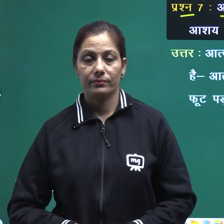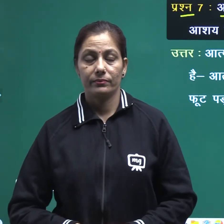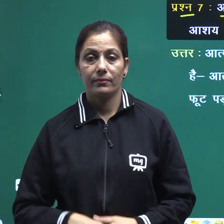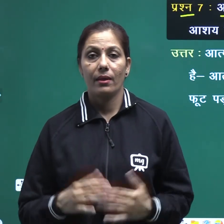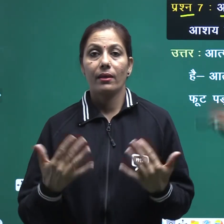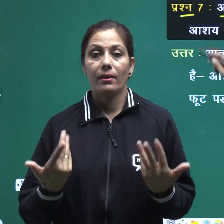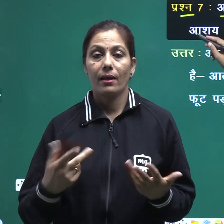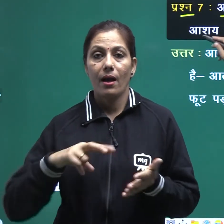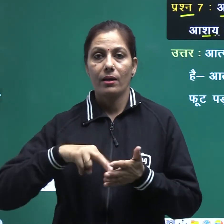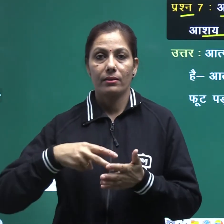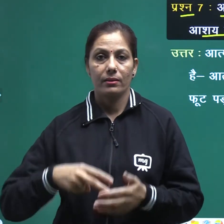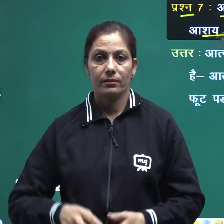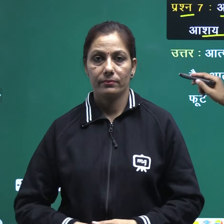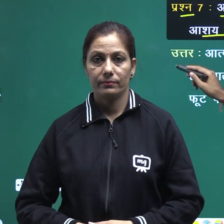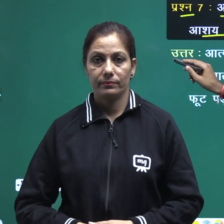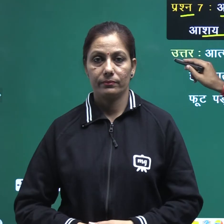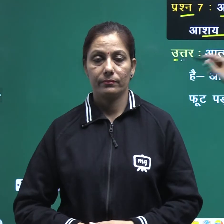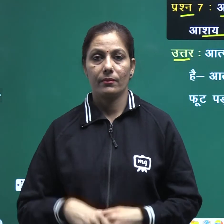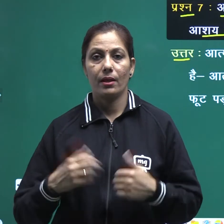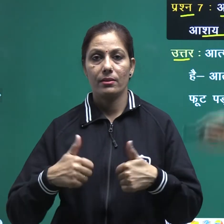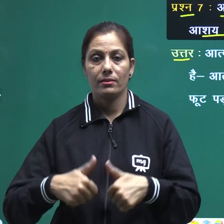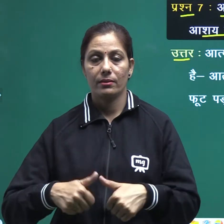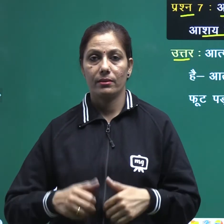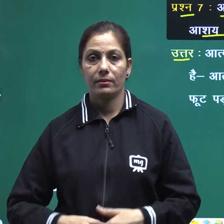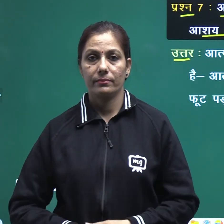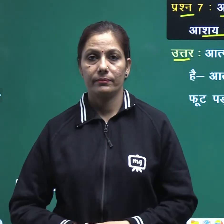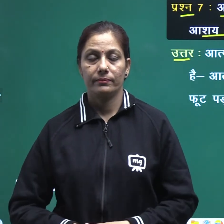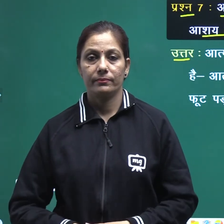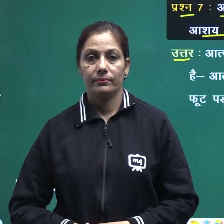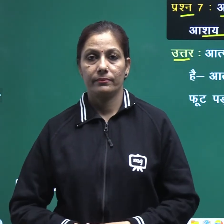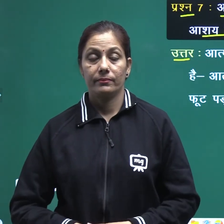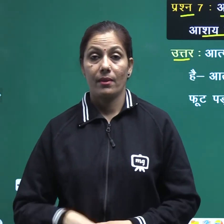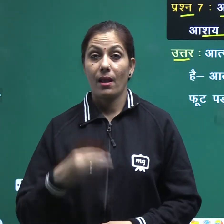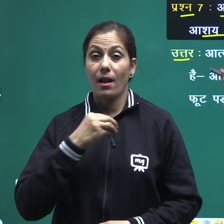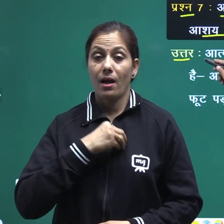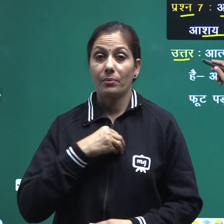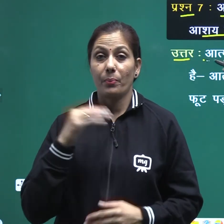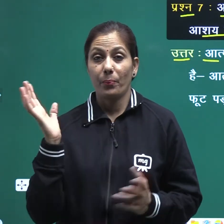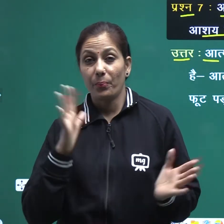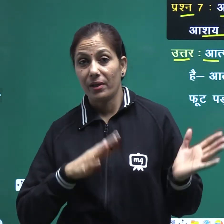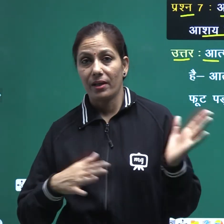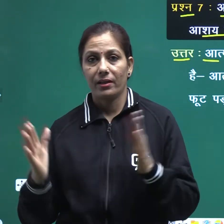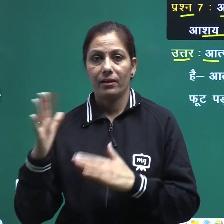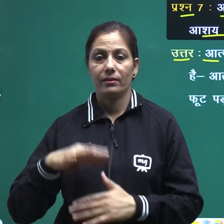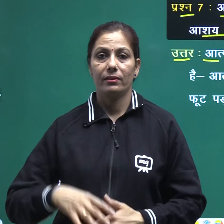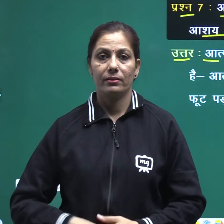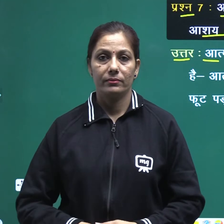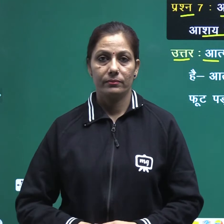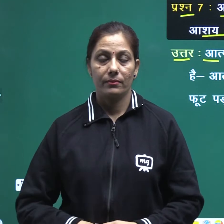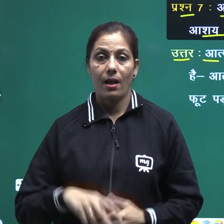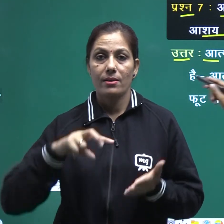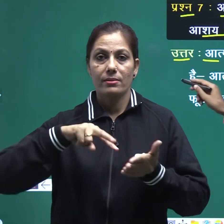से क्या आशय है है उत्तर है मैं आपको पहले का मैं